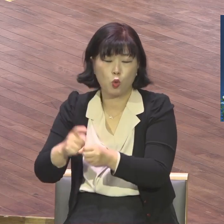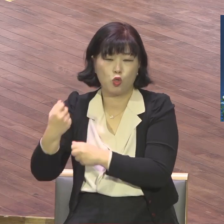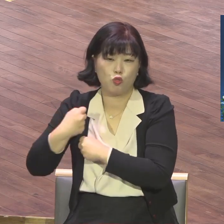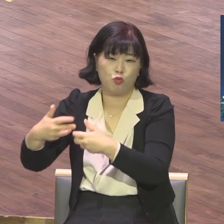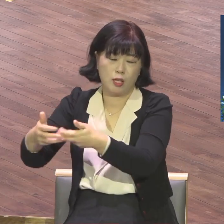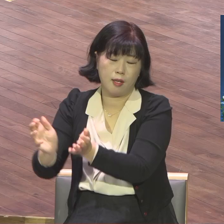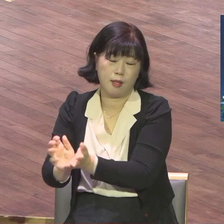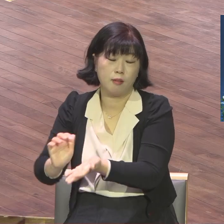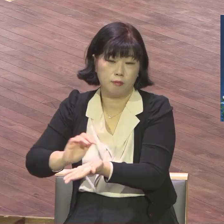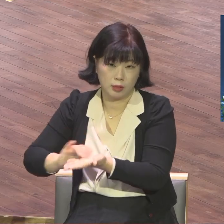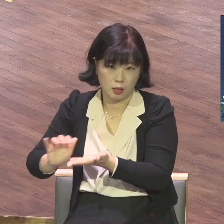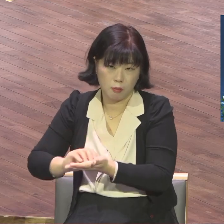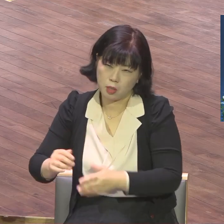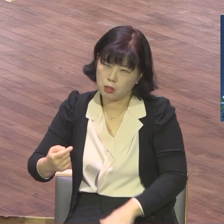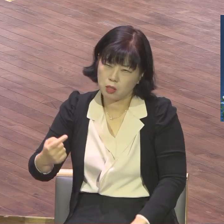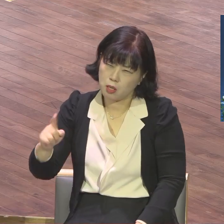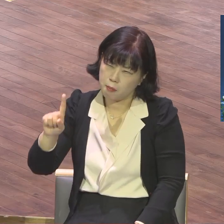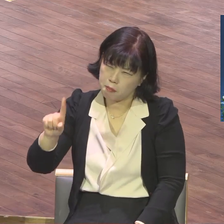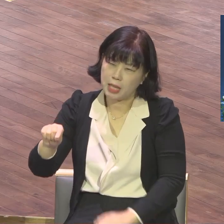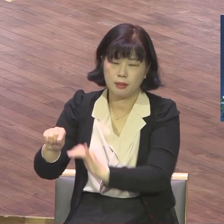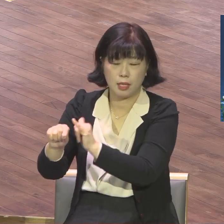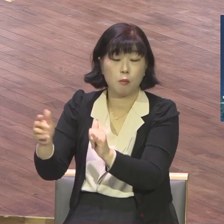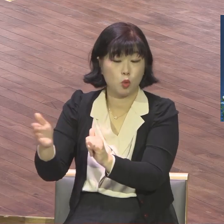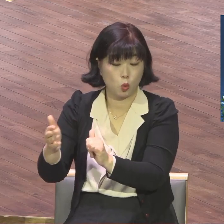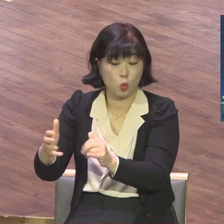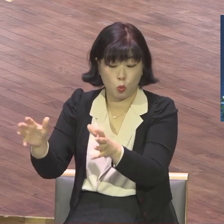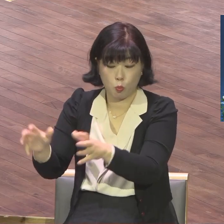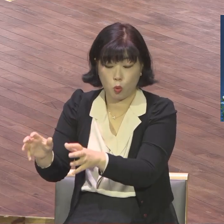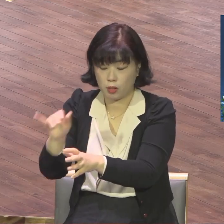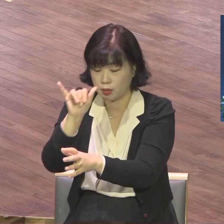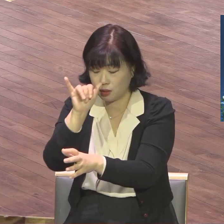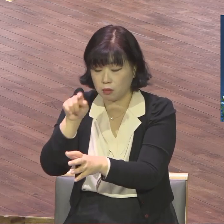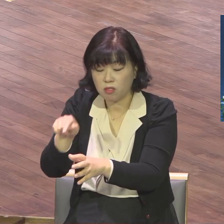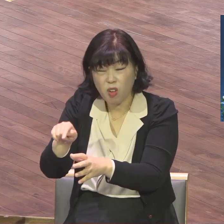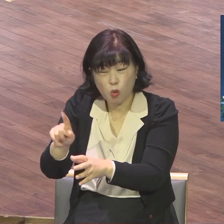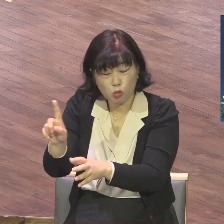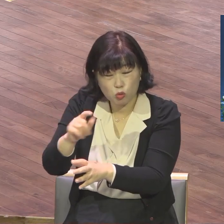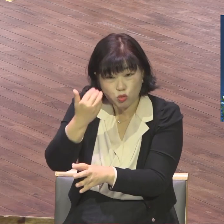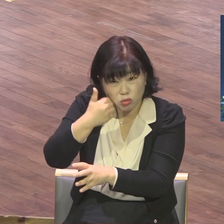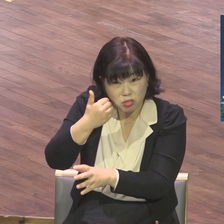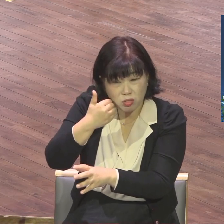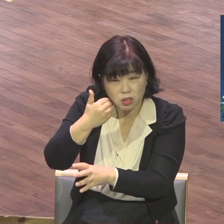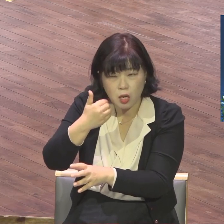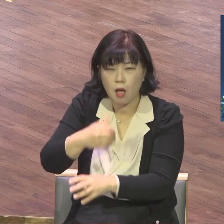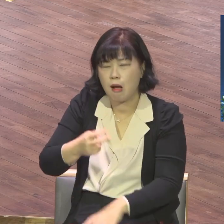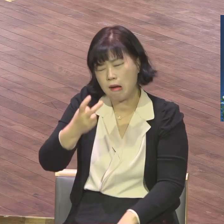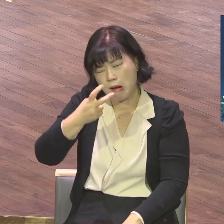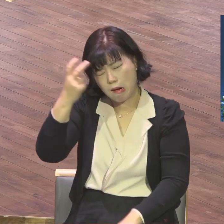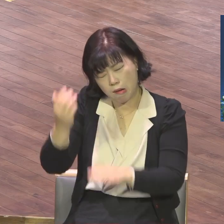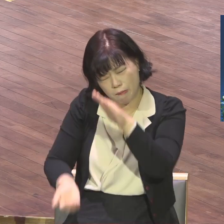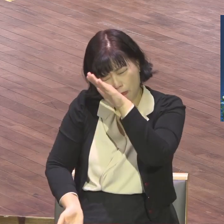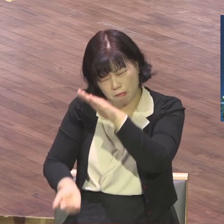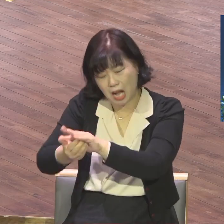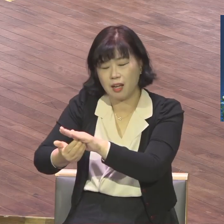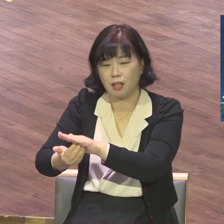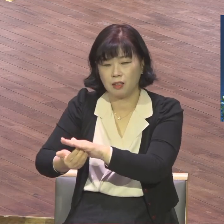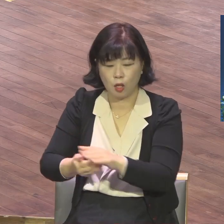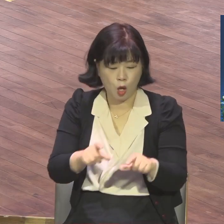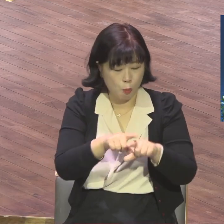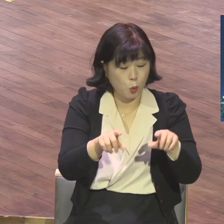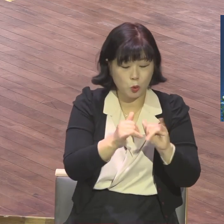만큼 아주 그렇게 엘리트들이고 극소수였어요. 주로 로마를 다스리는